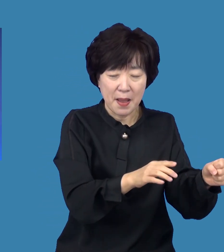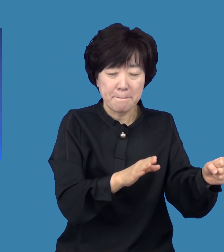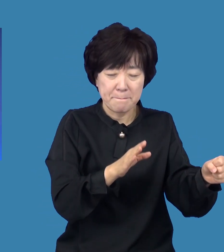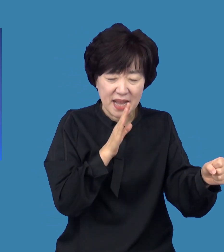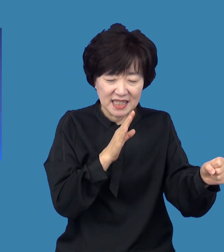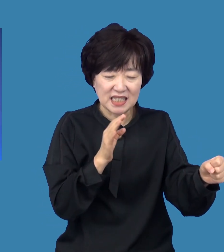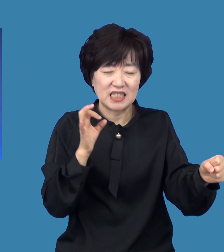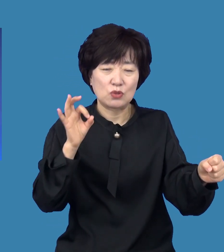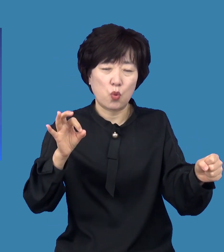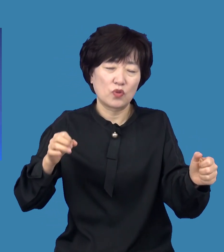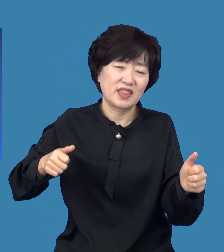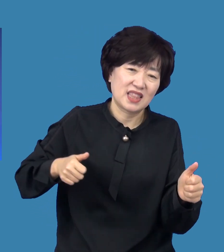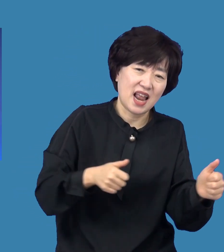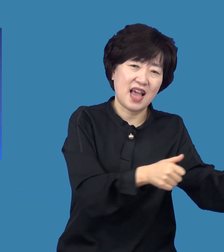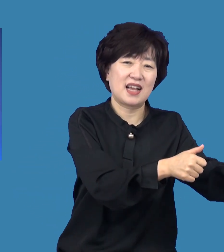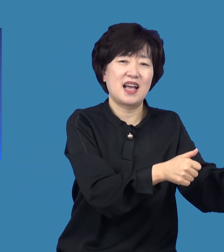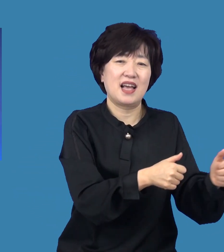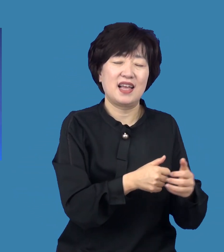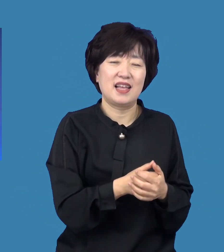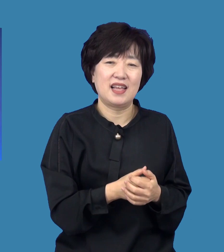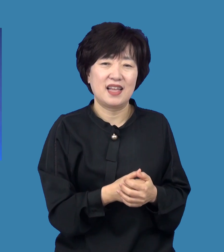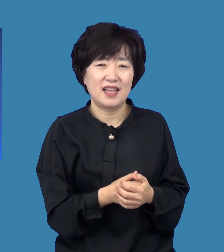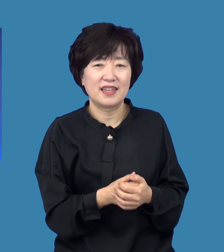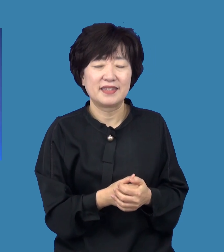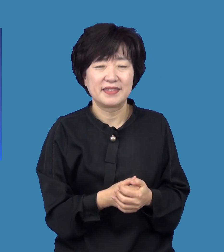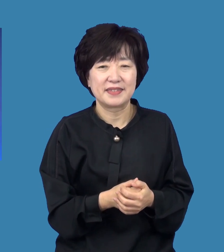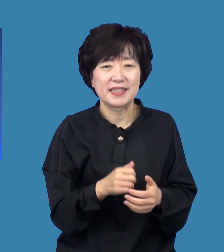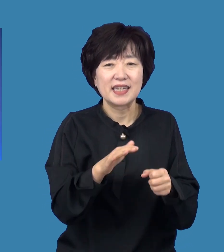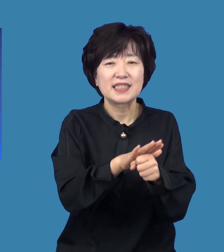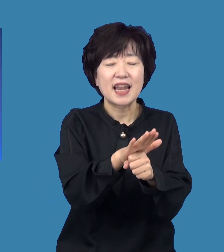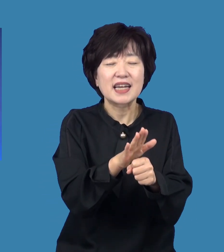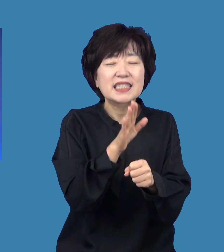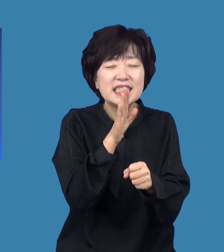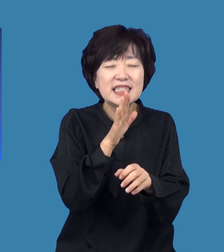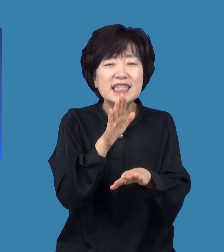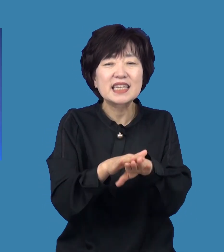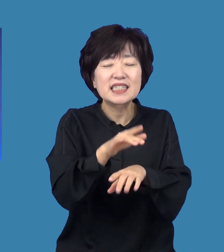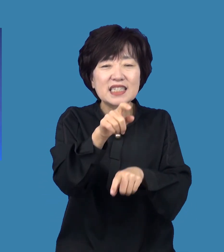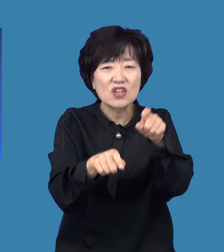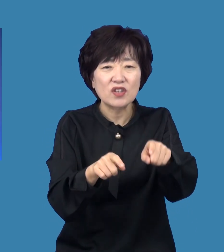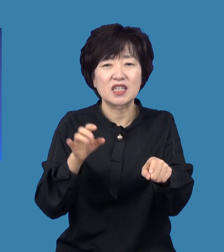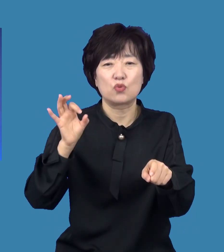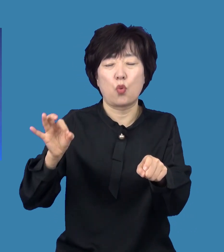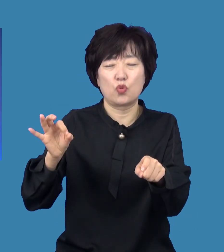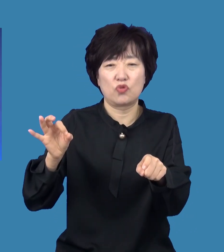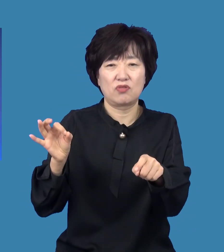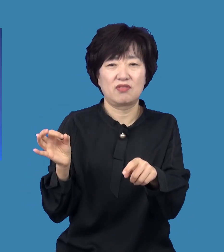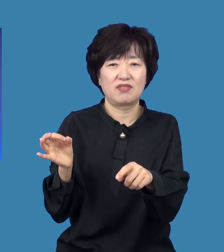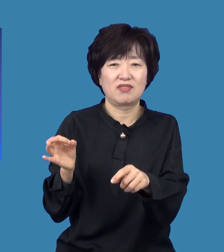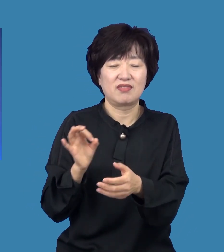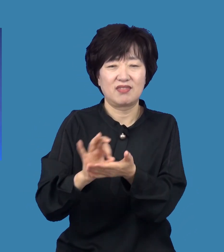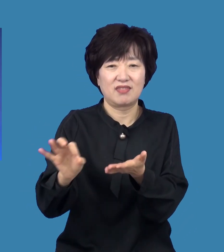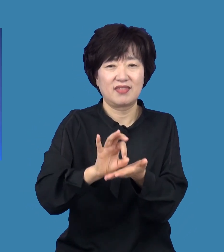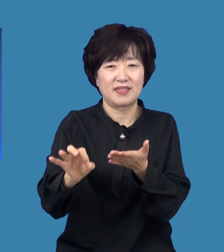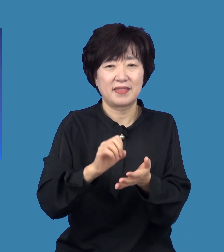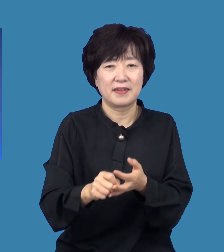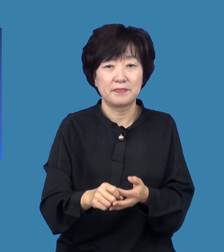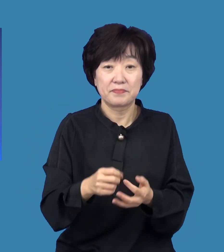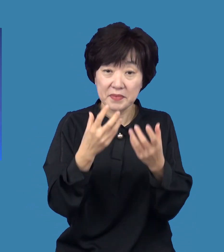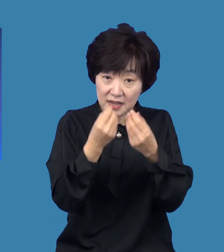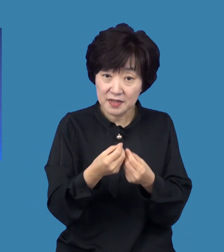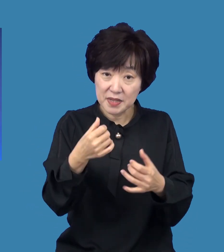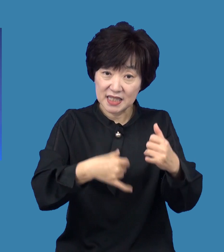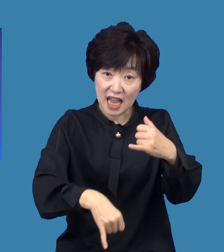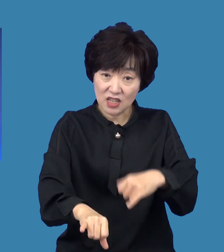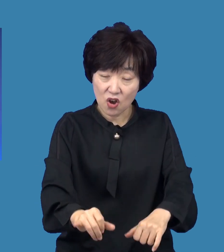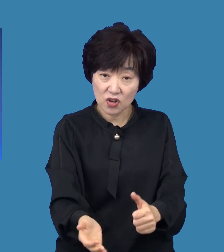실체적인 표현이 바로 우리의 재물을 통해서 나타난다는 거야. 뭐 예를 들어서 여러분, 우리가 자녀들을 키울 때요, 자녀